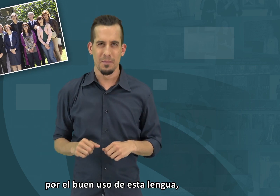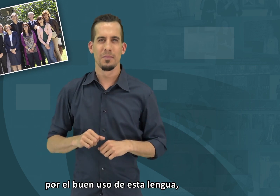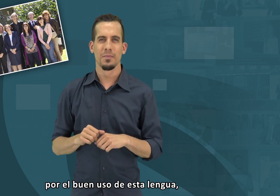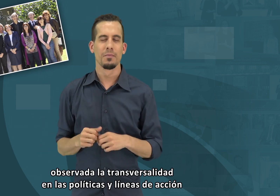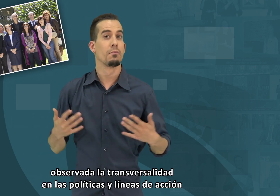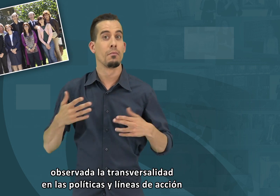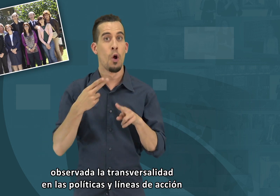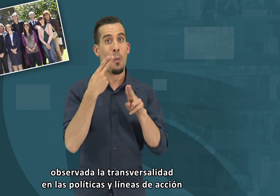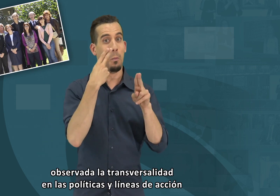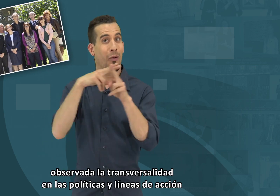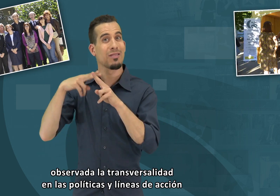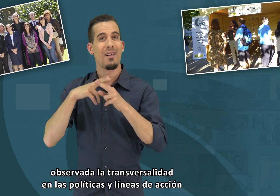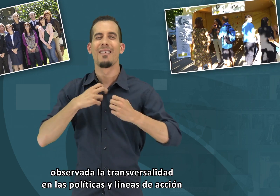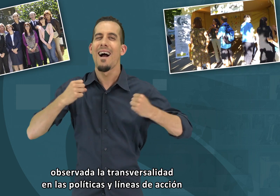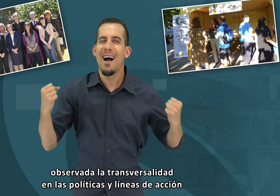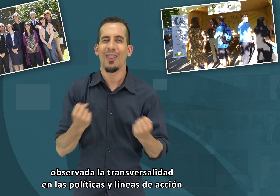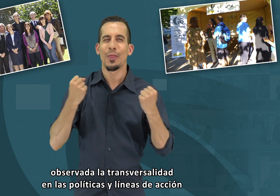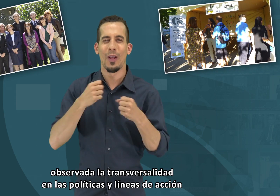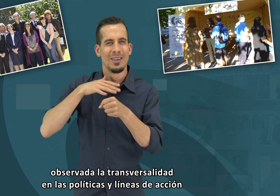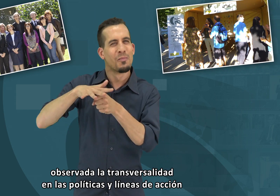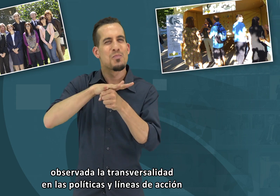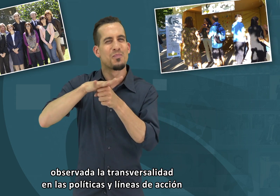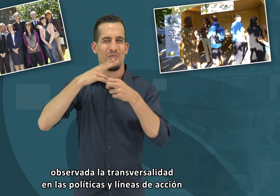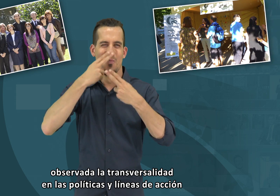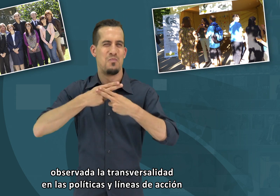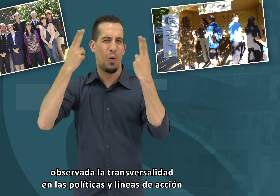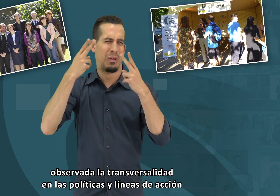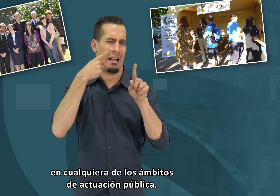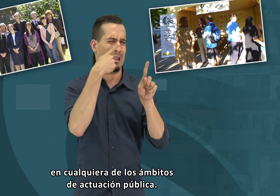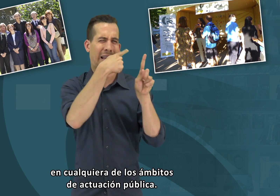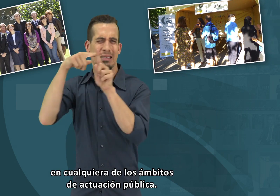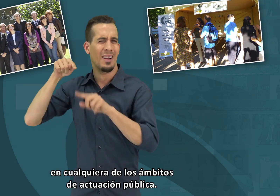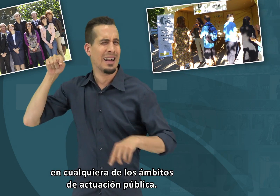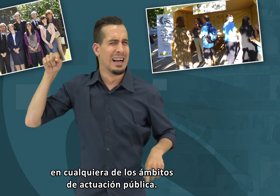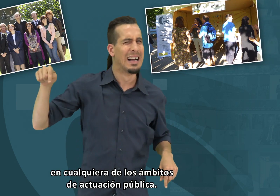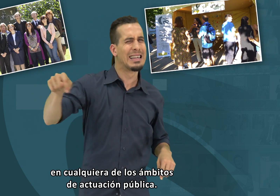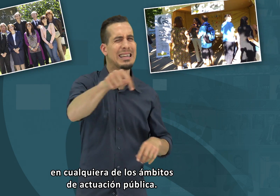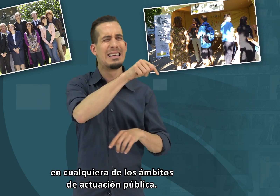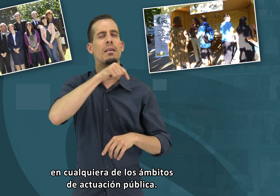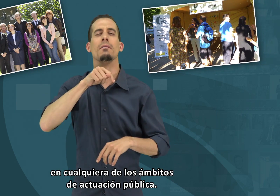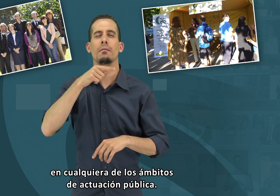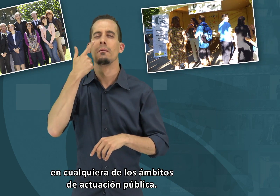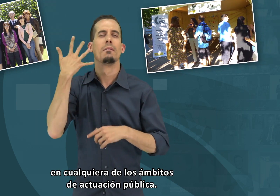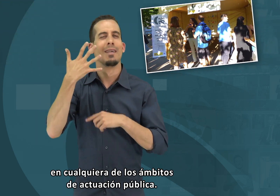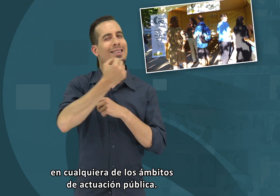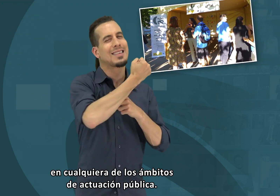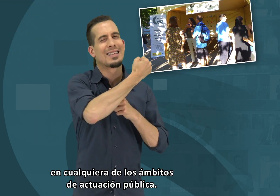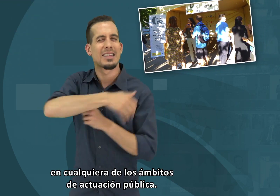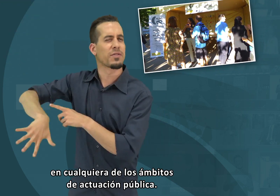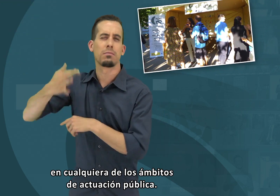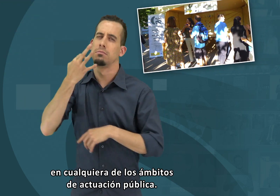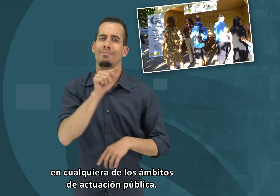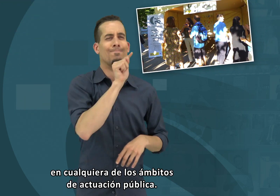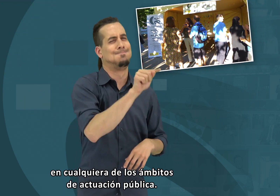Observada la transversalidad en las políticas y líneas de acción en cualquiera de los ámbitos de actuación